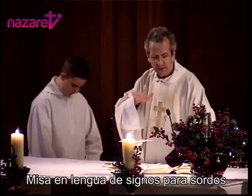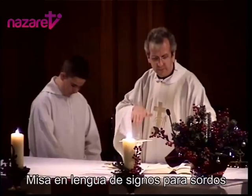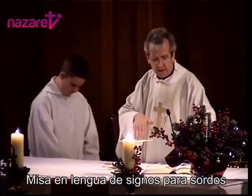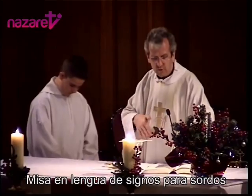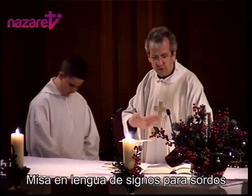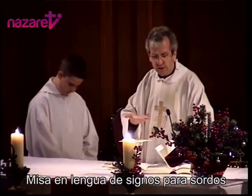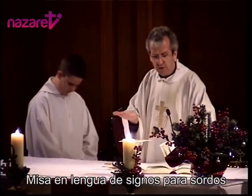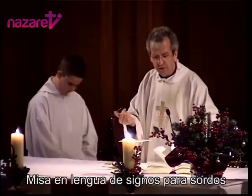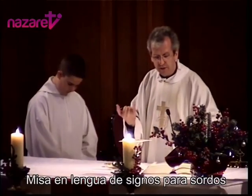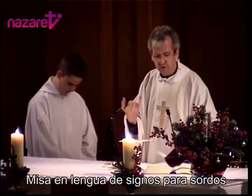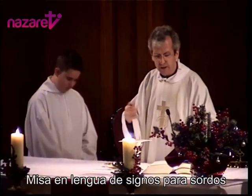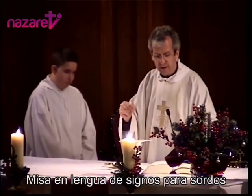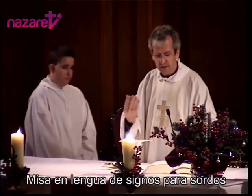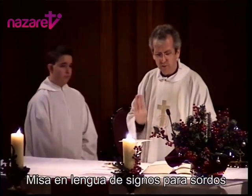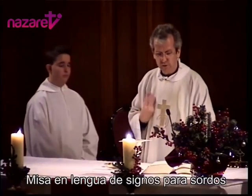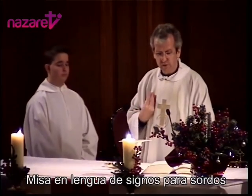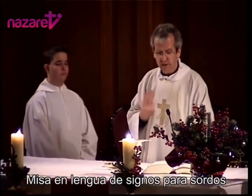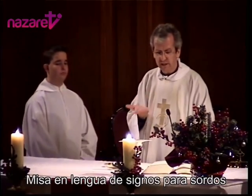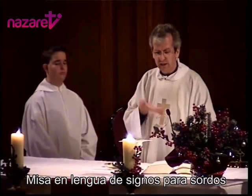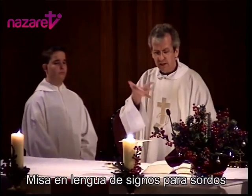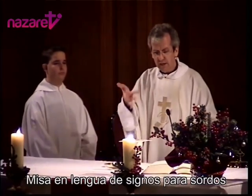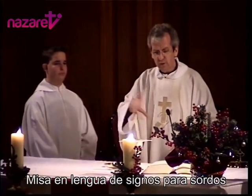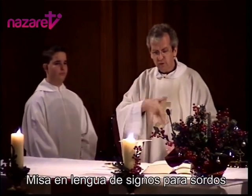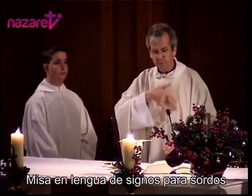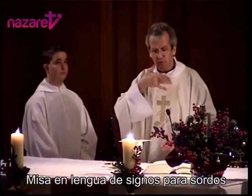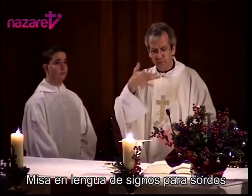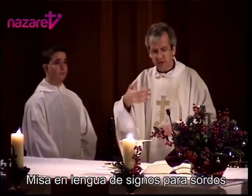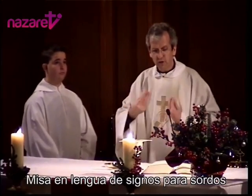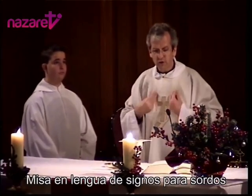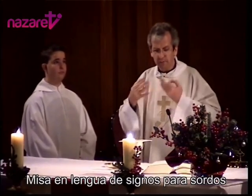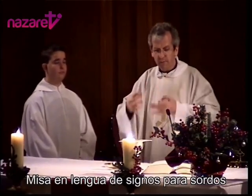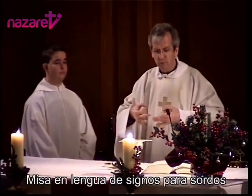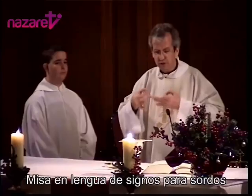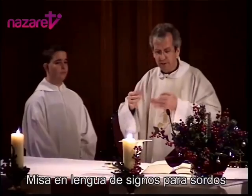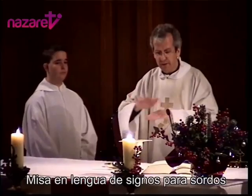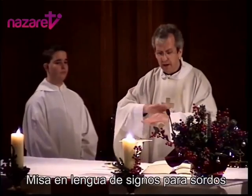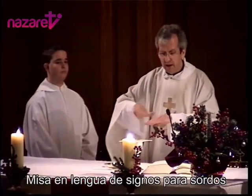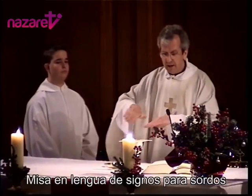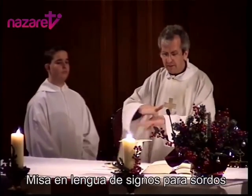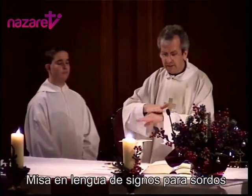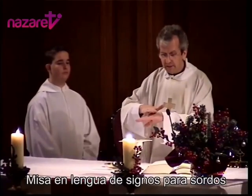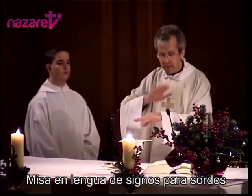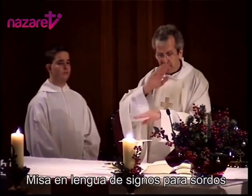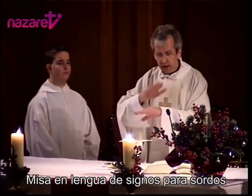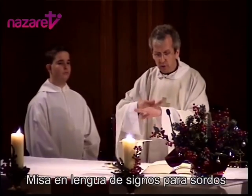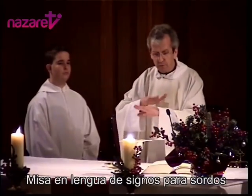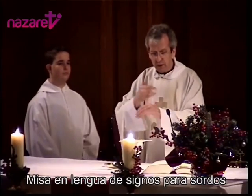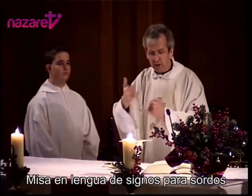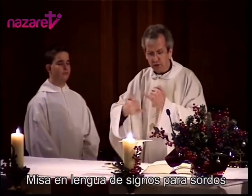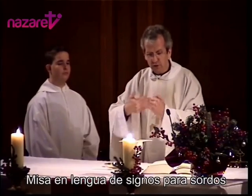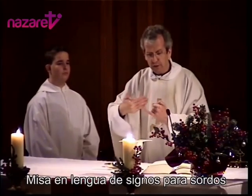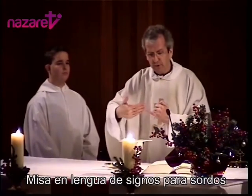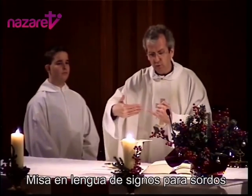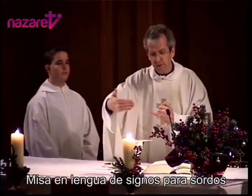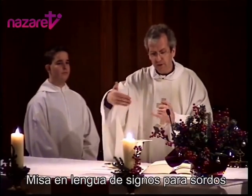los males y pecados y concédenos la paz en nuestros días y, ayudados por tu misericordia, vivamos siempre libres de pecado y